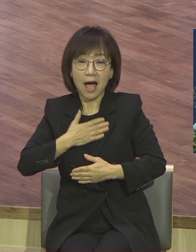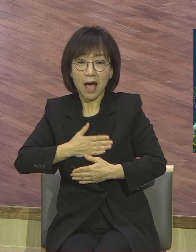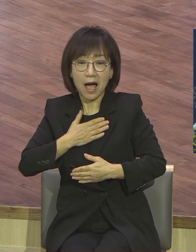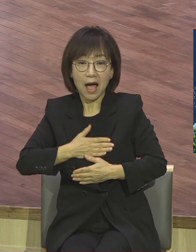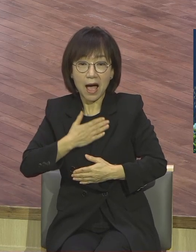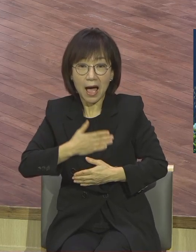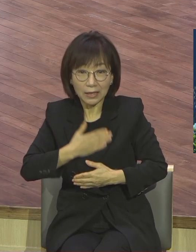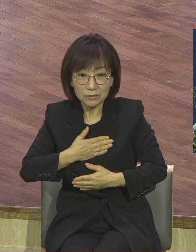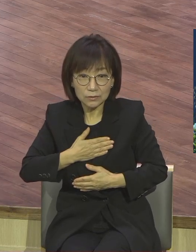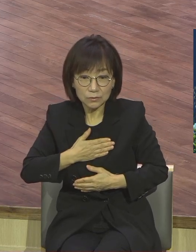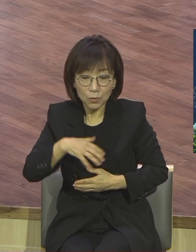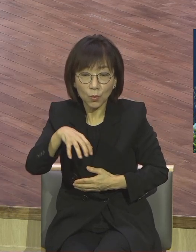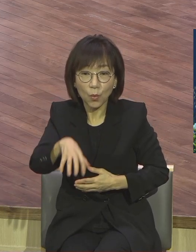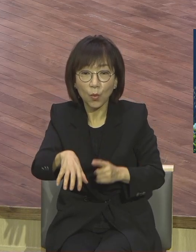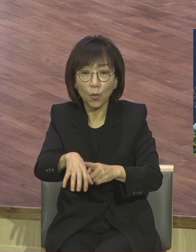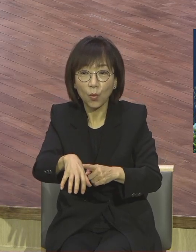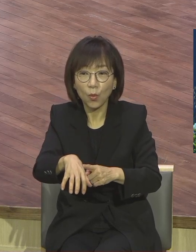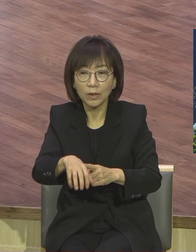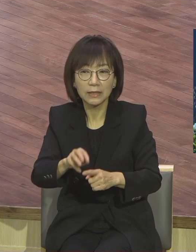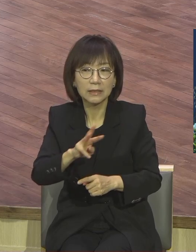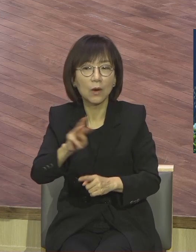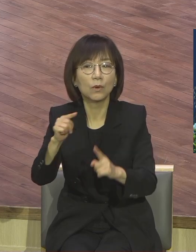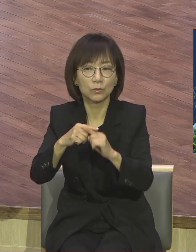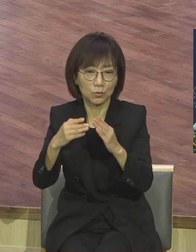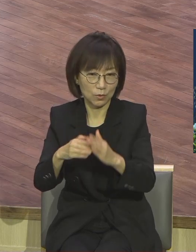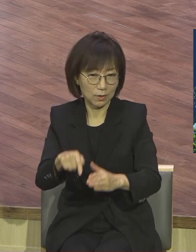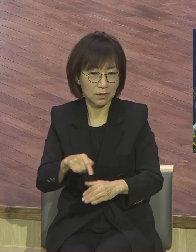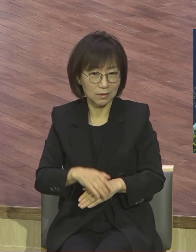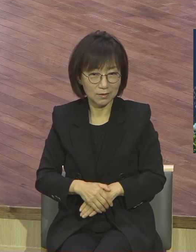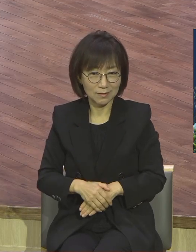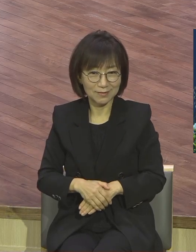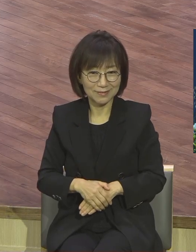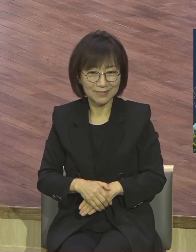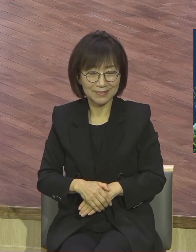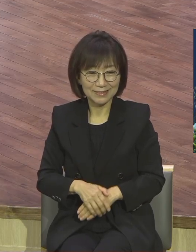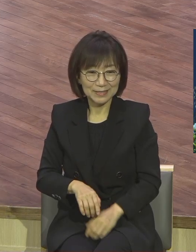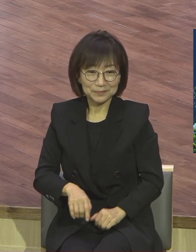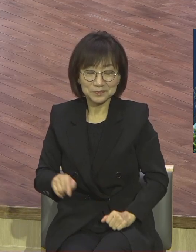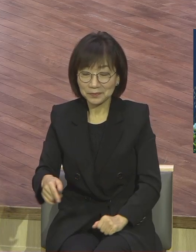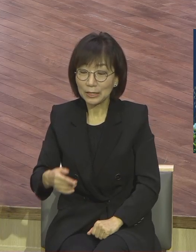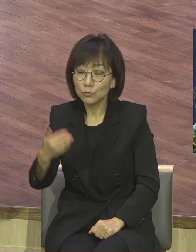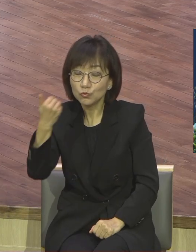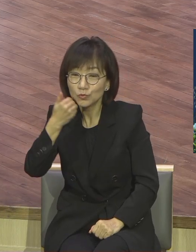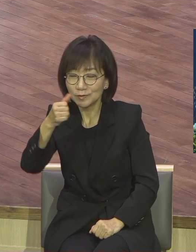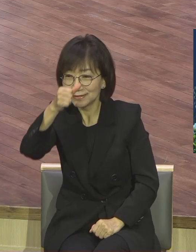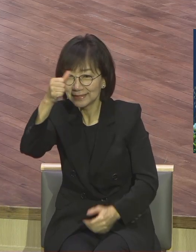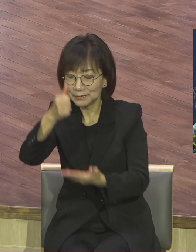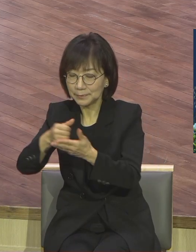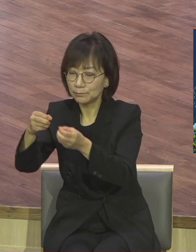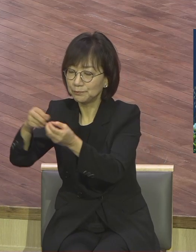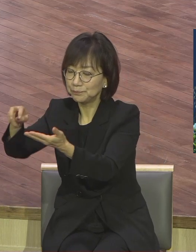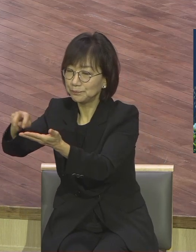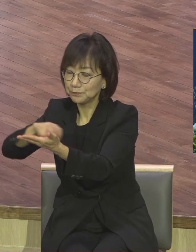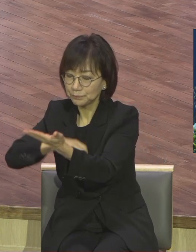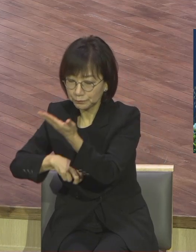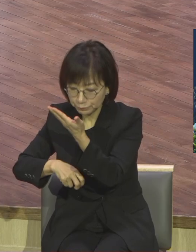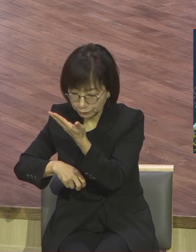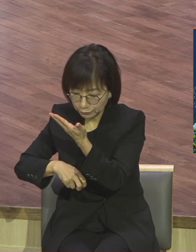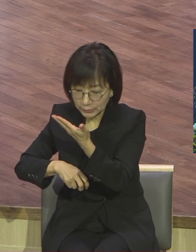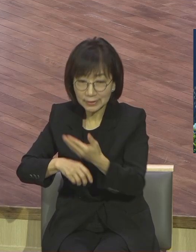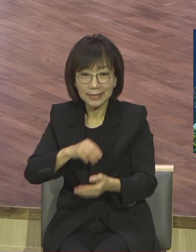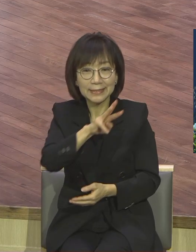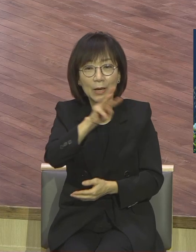다른 교회에서도 그래요. 어느 장로님이 그렇게 문자 와서 예원교회가 세계 살리의